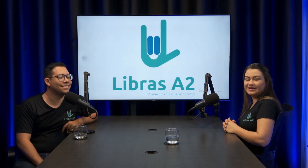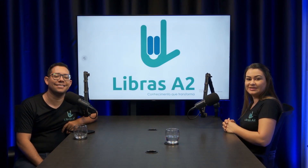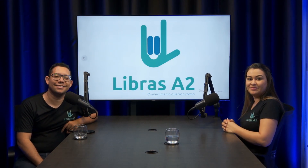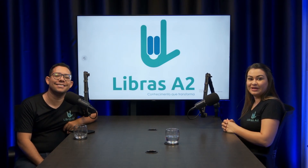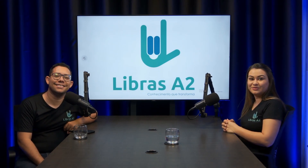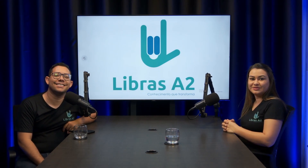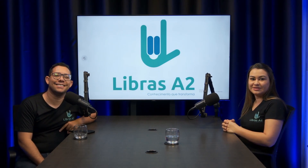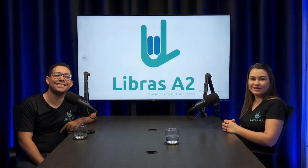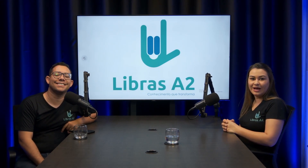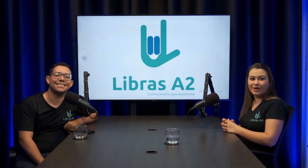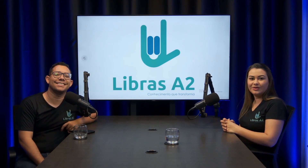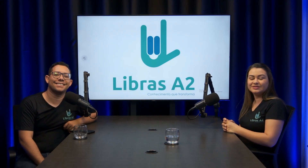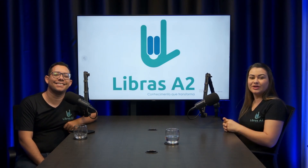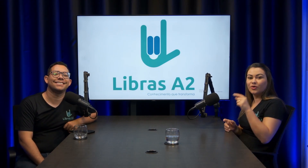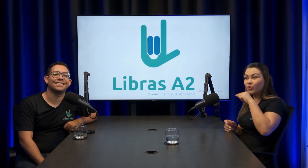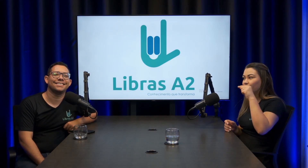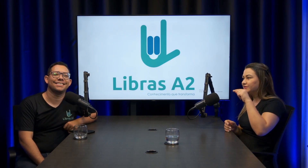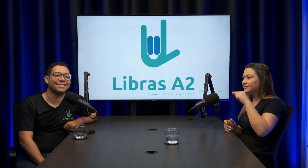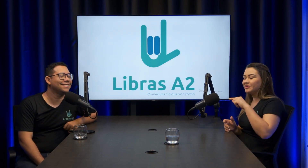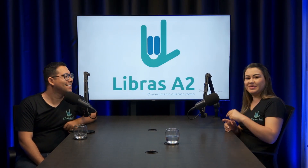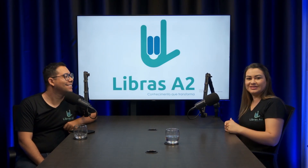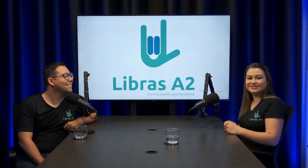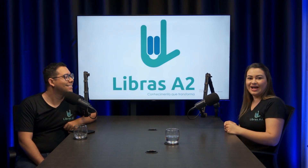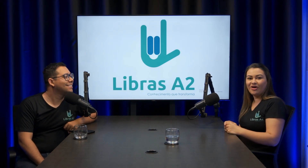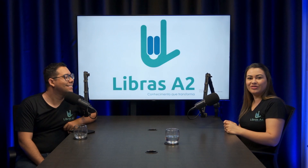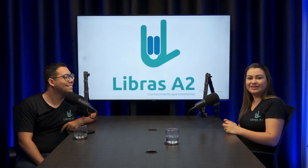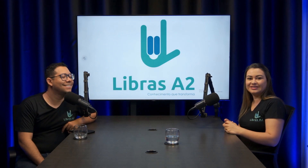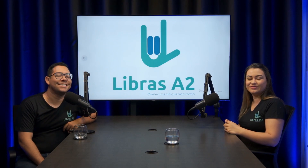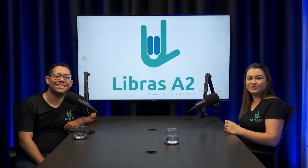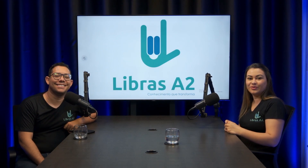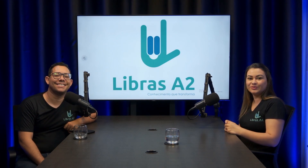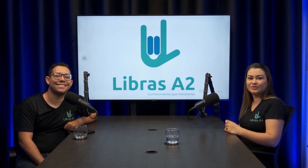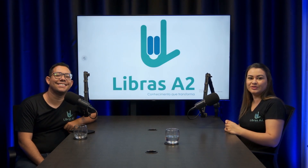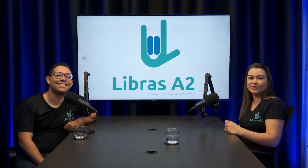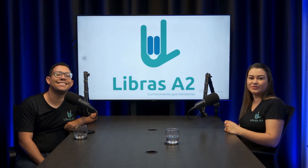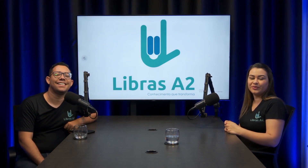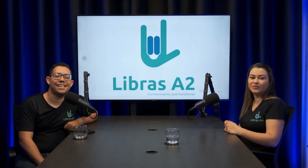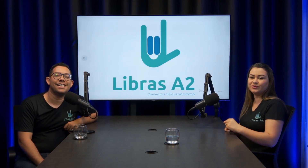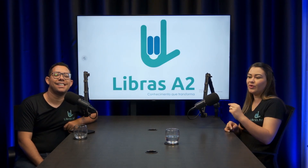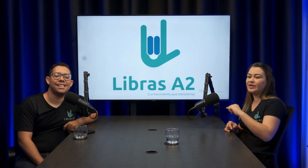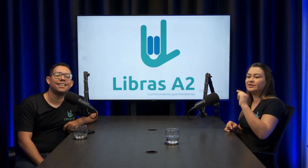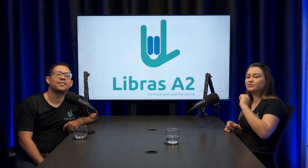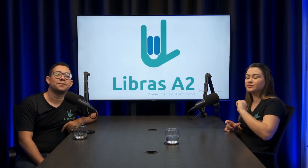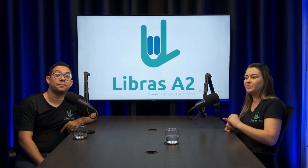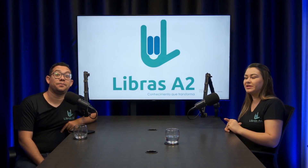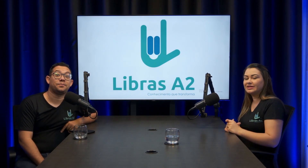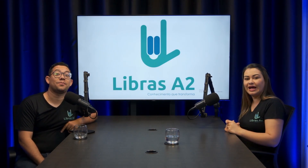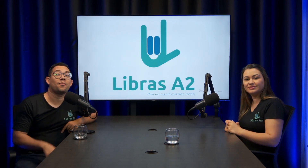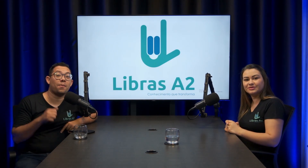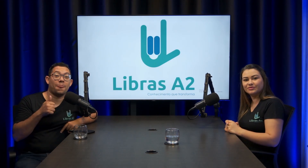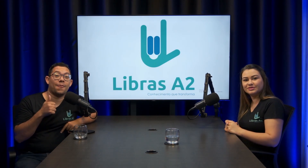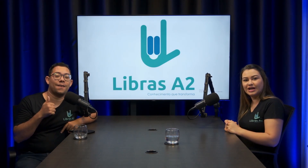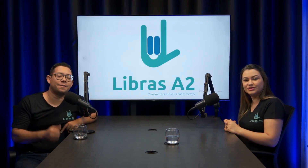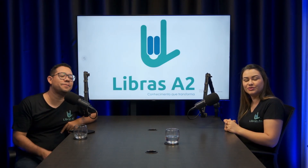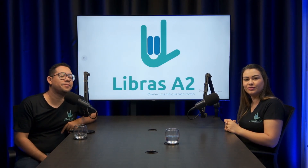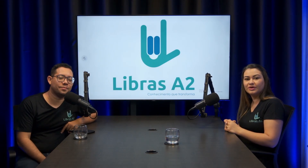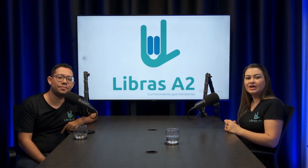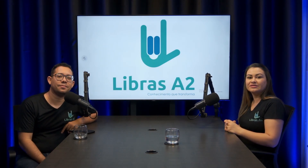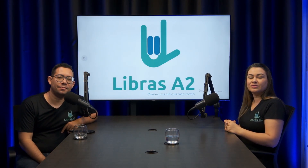receber as nossas aulas. Curta também essa aula, né, se você gostou desse conteúdo, coloque aí nos comentários o que você achou, você gostou